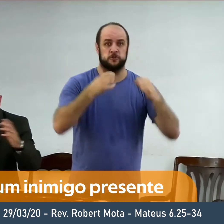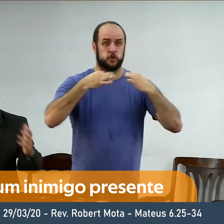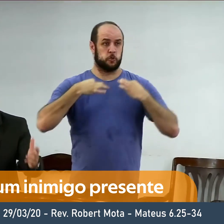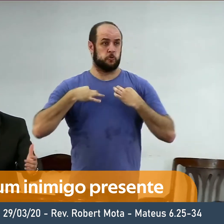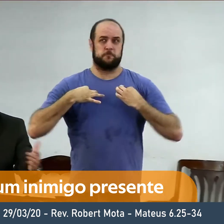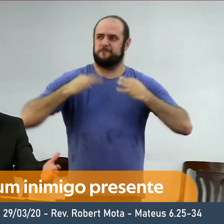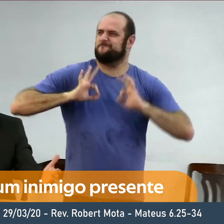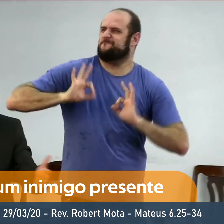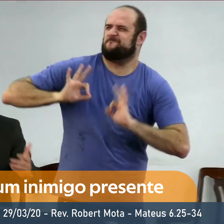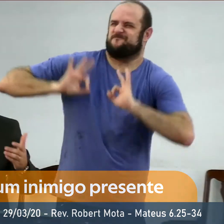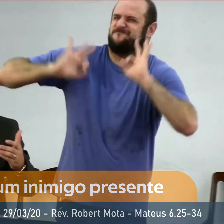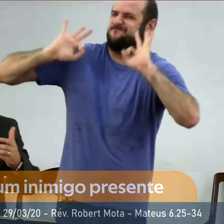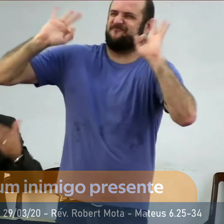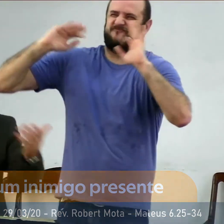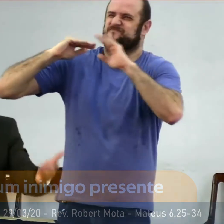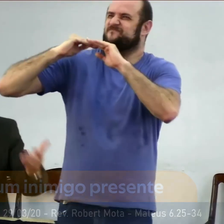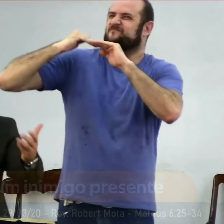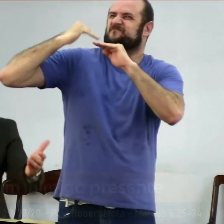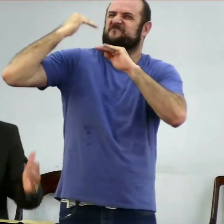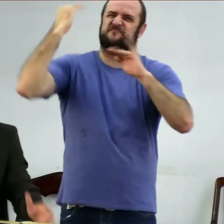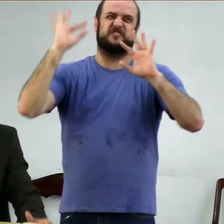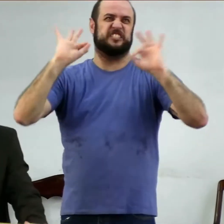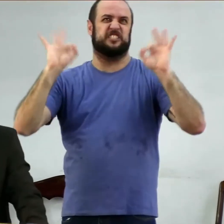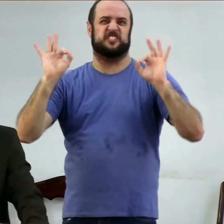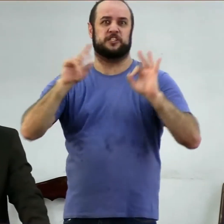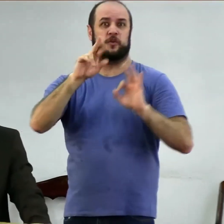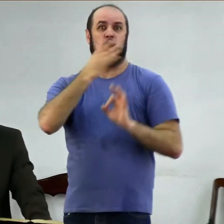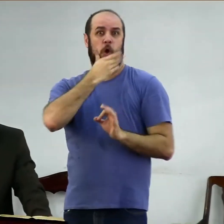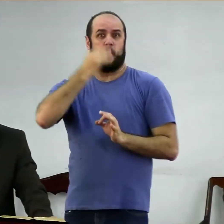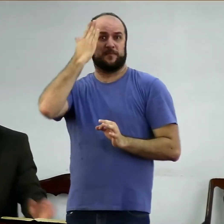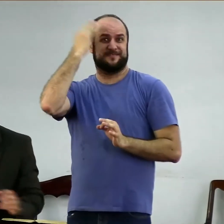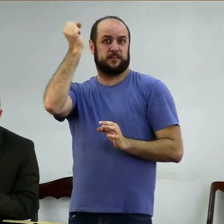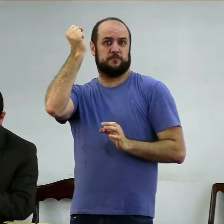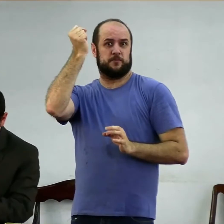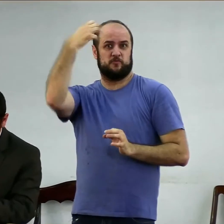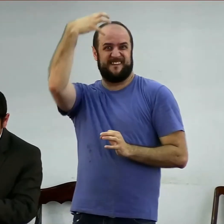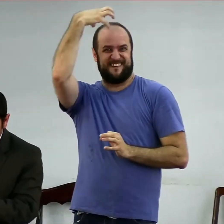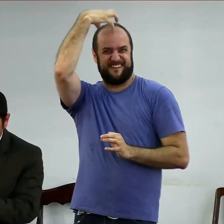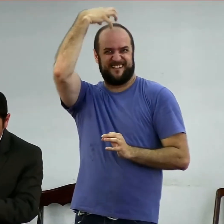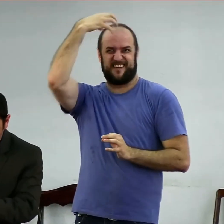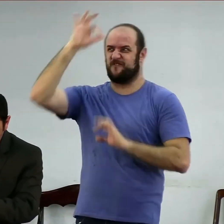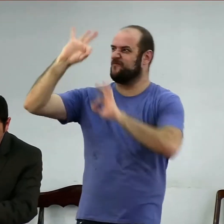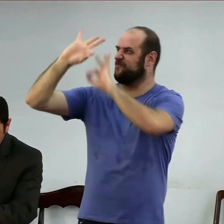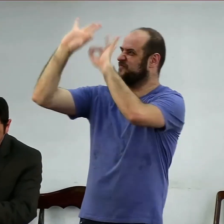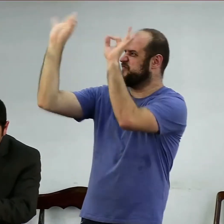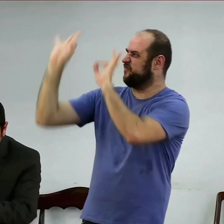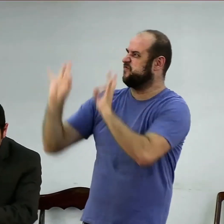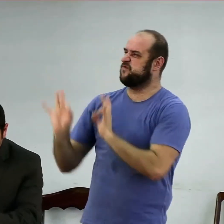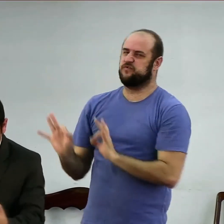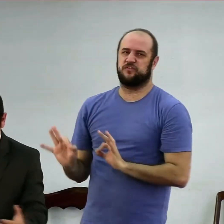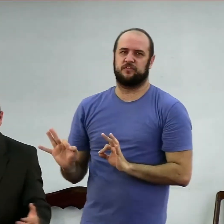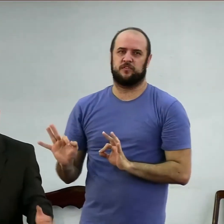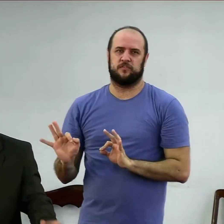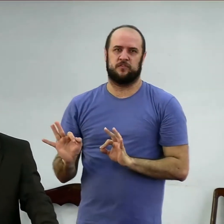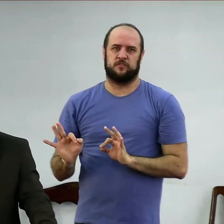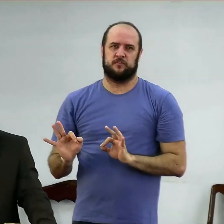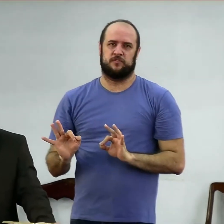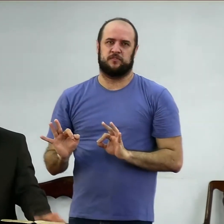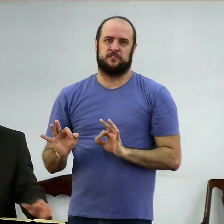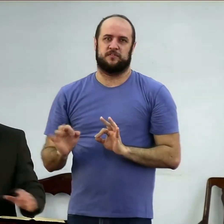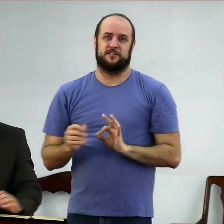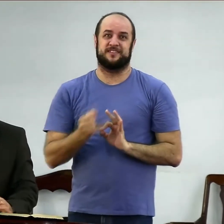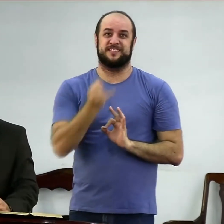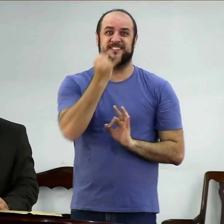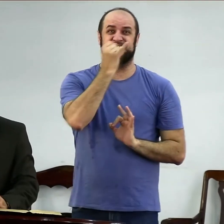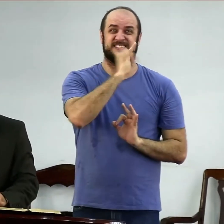mais gloriosa feita para um grande monarca como o de Salomão. Se você colocar sobre ela um microscópio, e